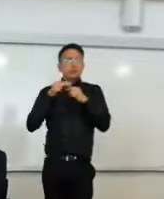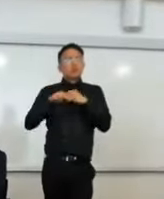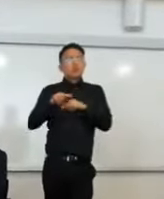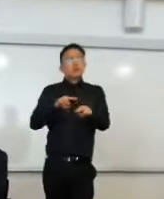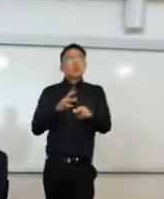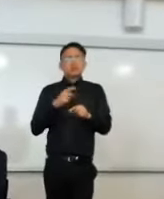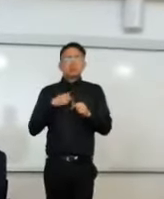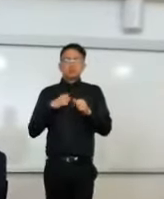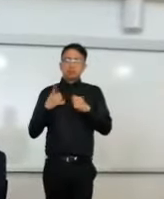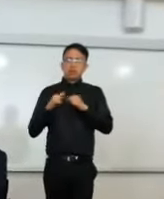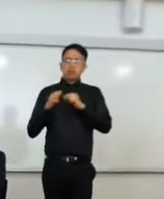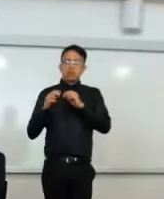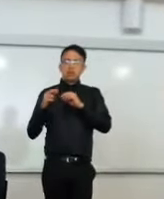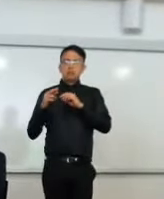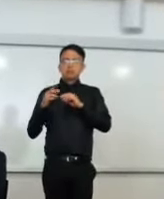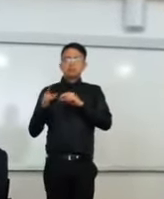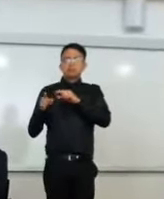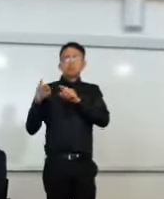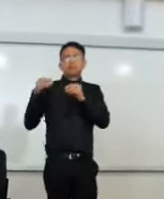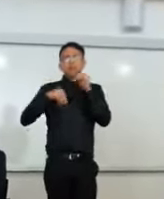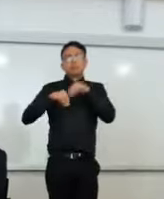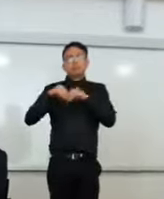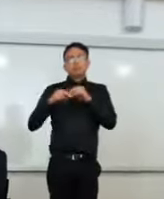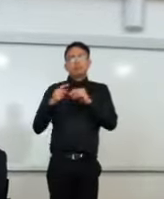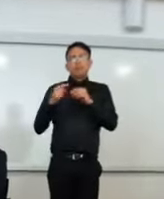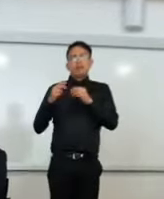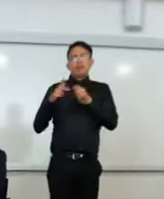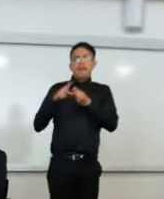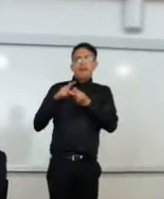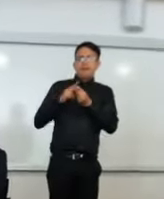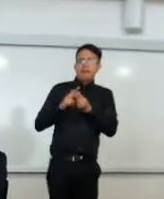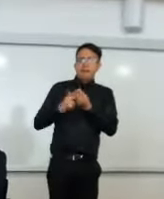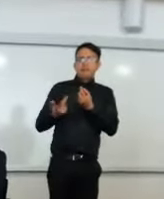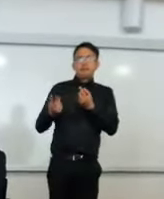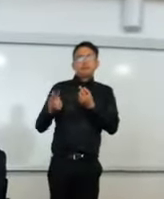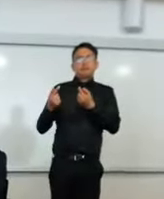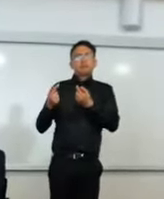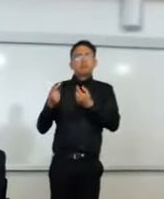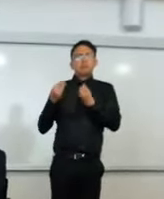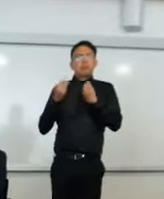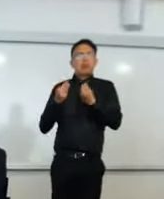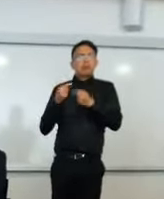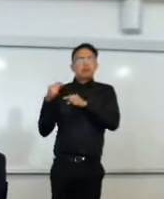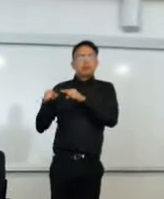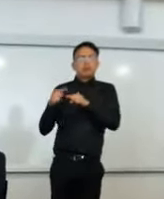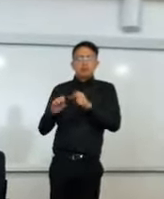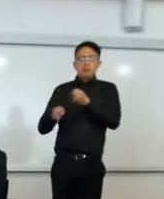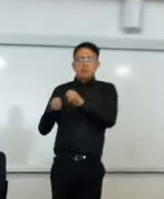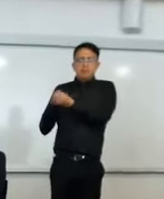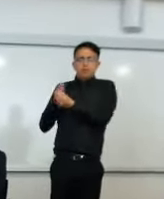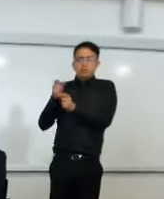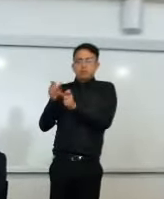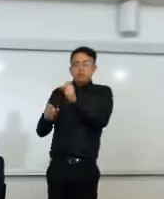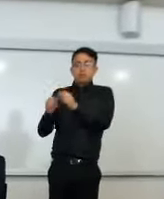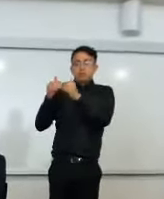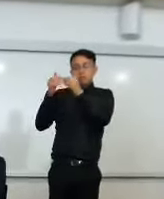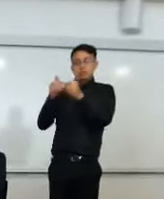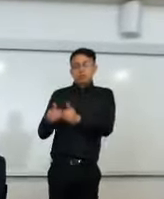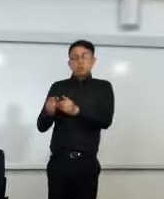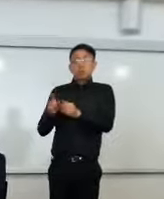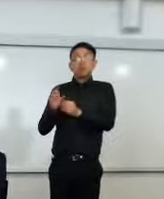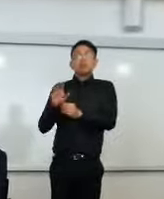precisamente una ruta, pero además unas herramientas para poder proporcionar esos apoyos para que las personas tomen